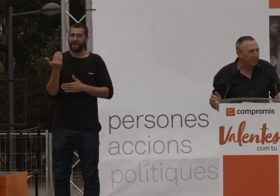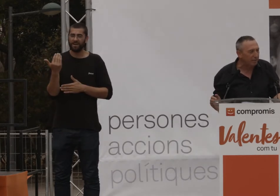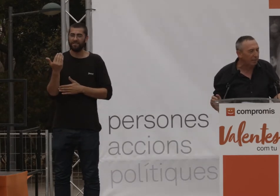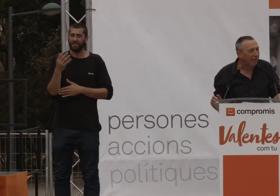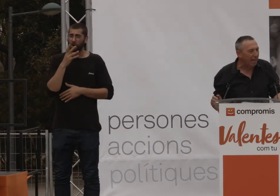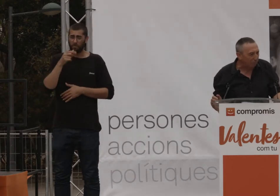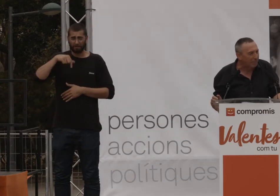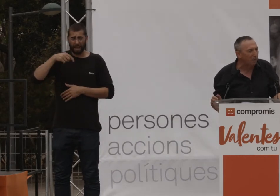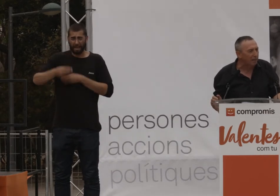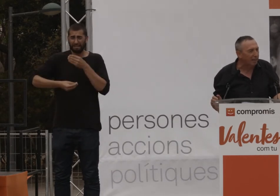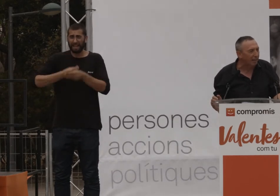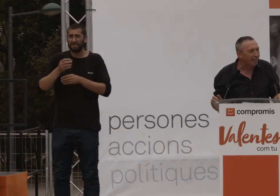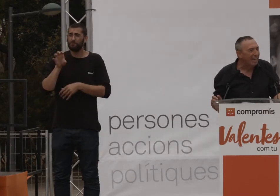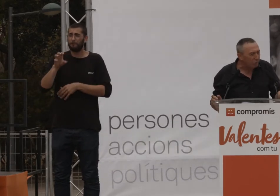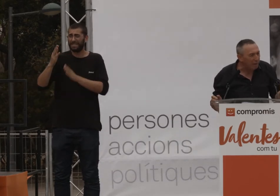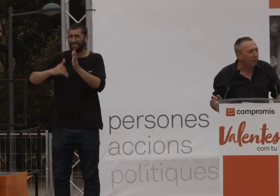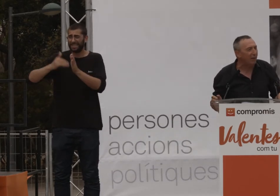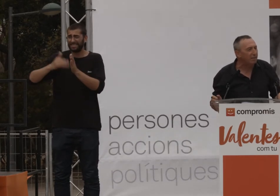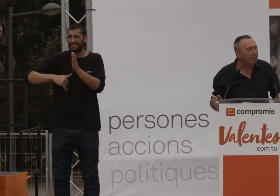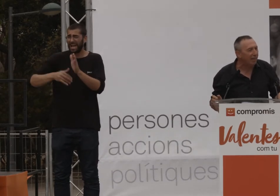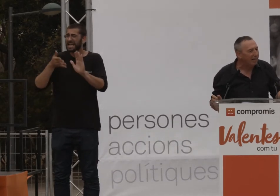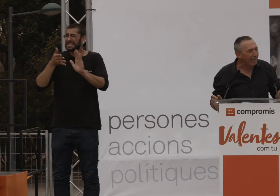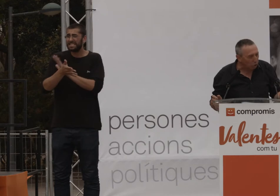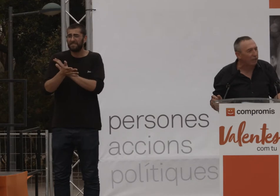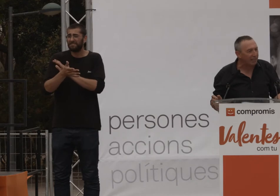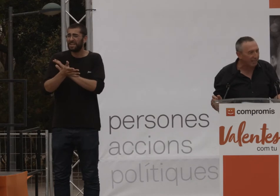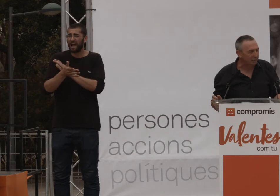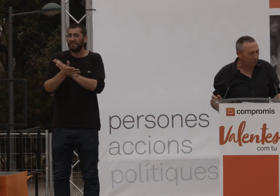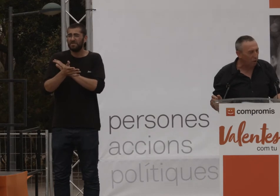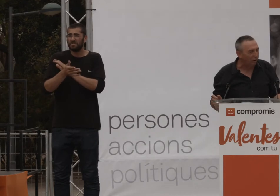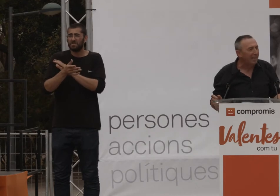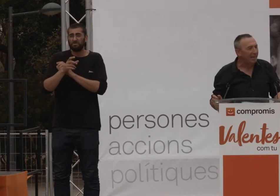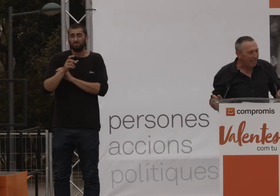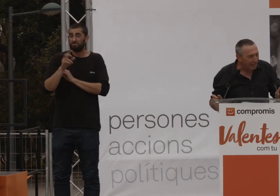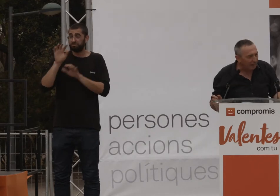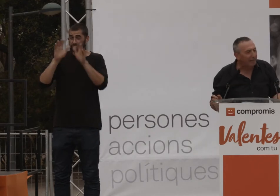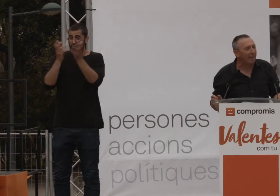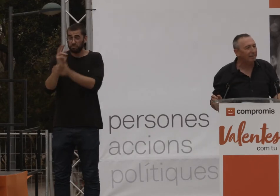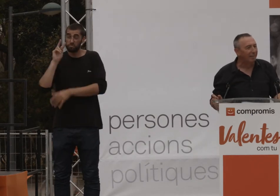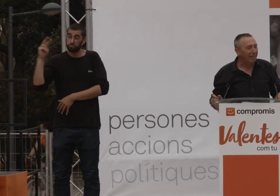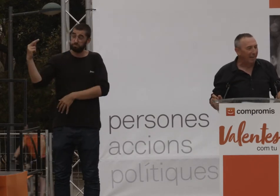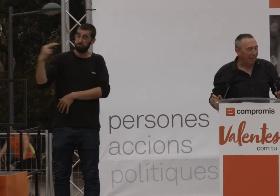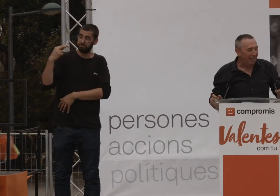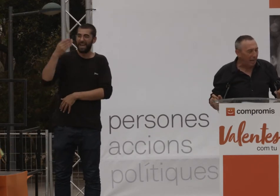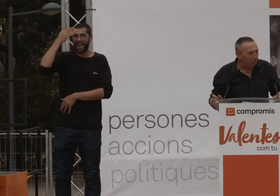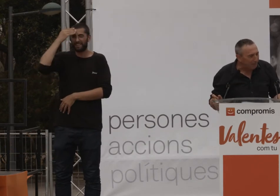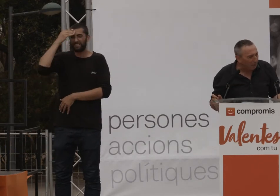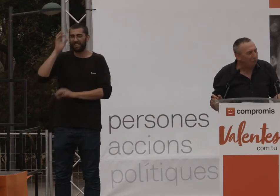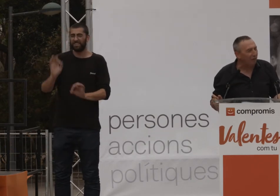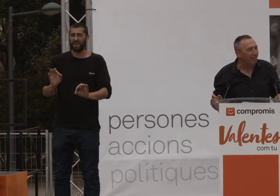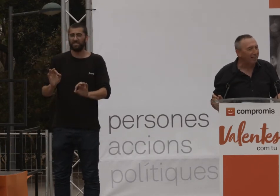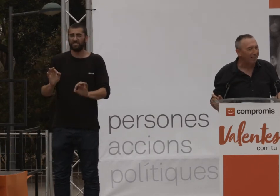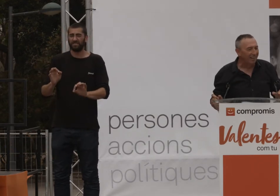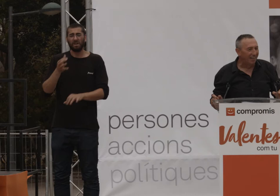estem fent així al País Valencià és una referència en tot l'estat espanyol. La lleialtat, el